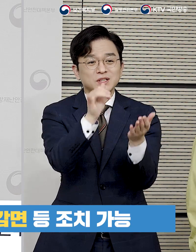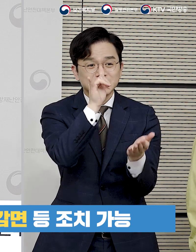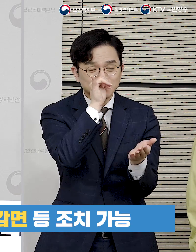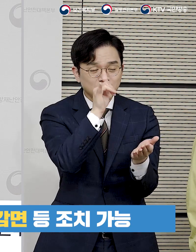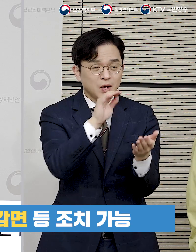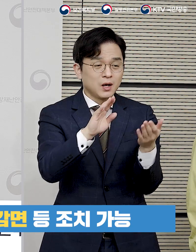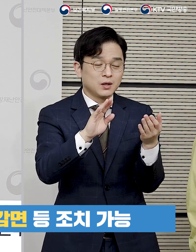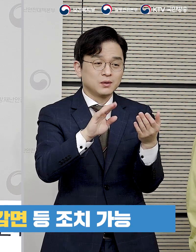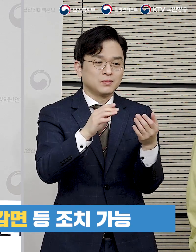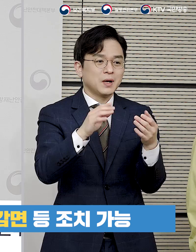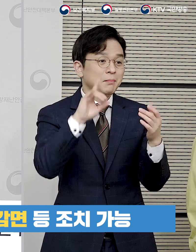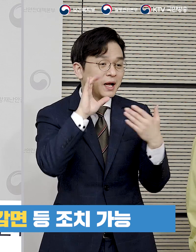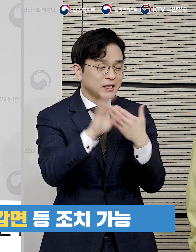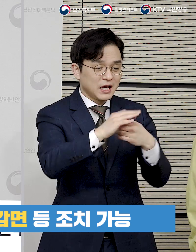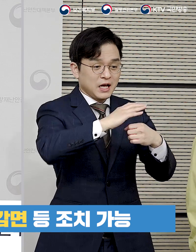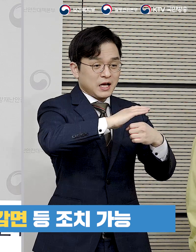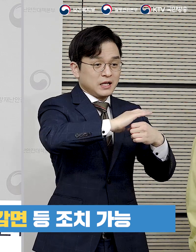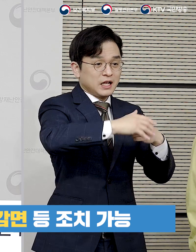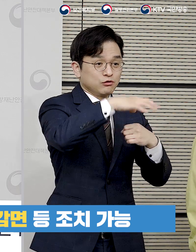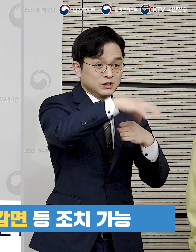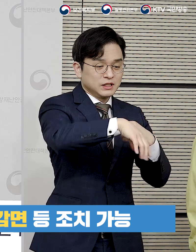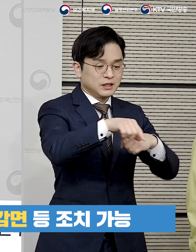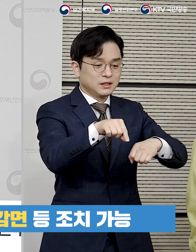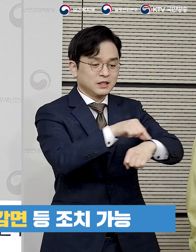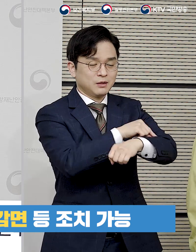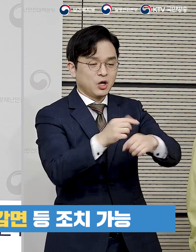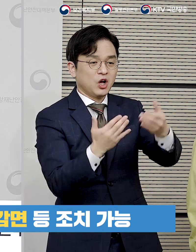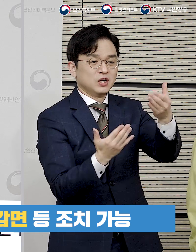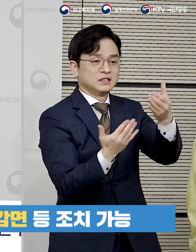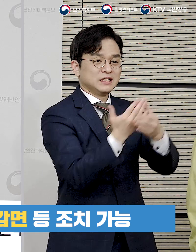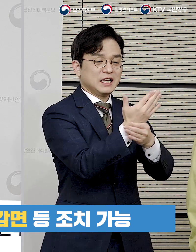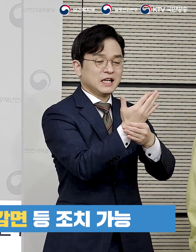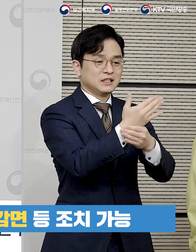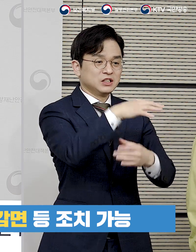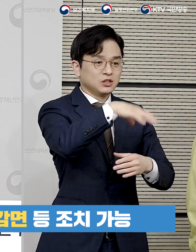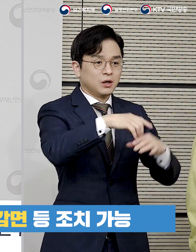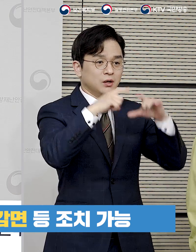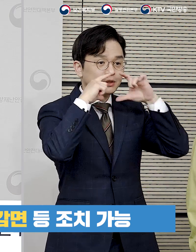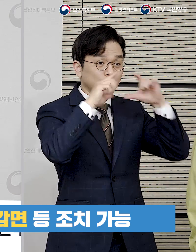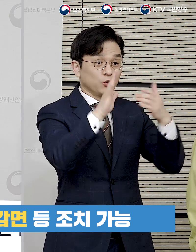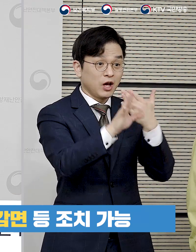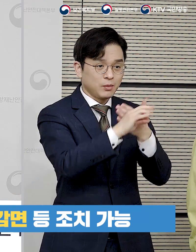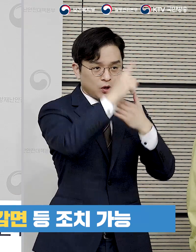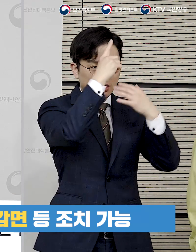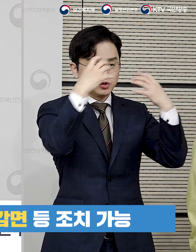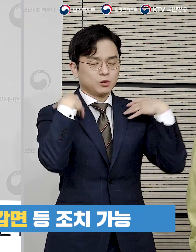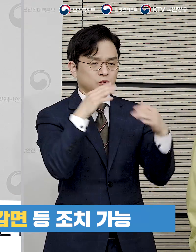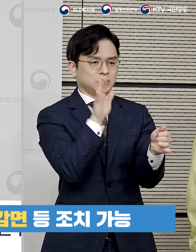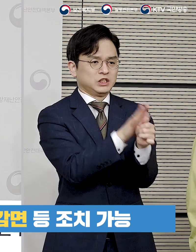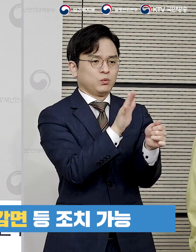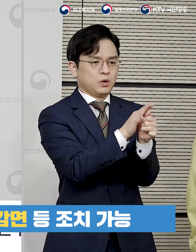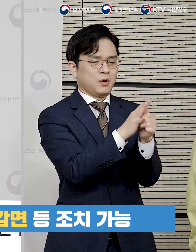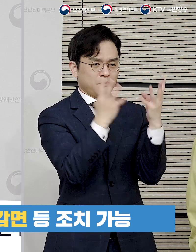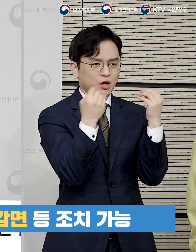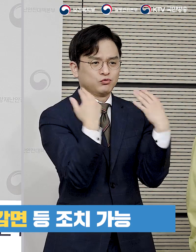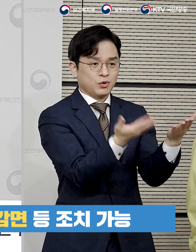거기에 추가적으로 특별 재난 지역으로 이제 선포가 됨으로 인해서 여러 가지 이제 추가적인 어떤 지원 부분들이 될 수가